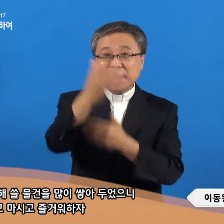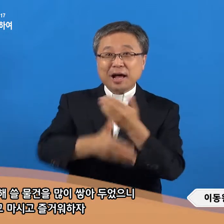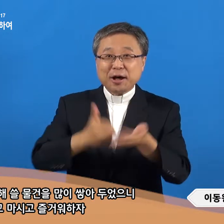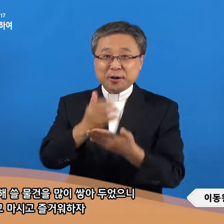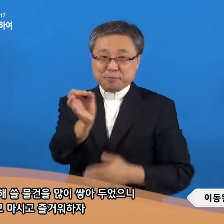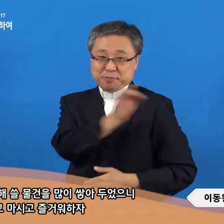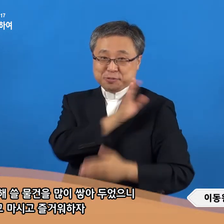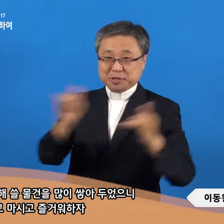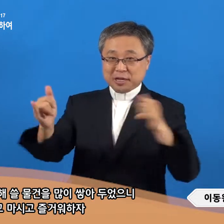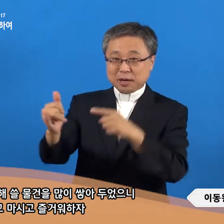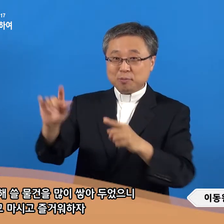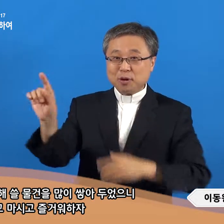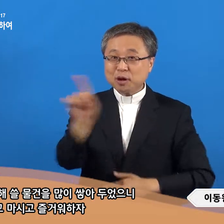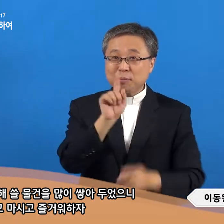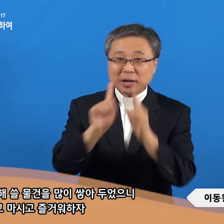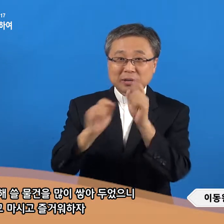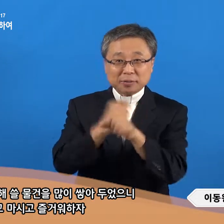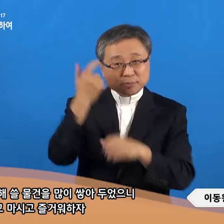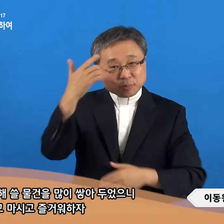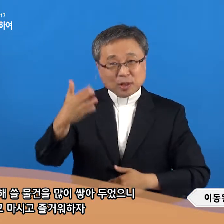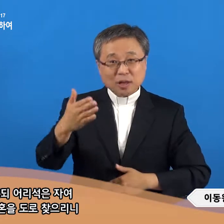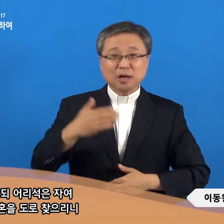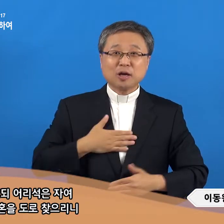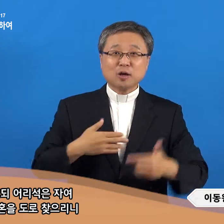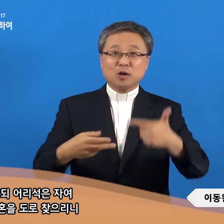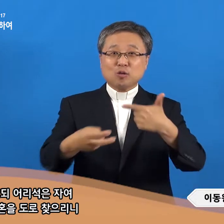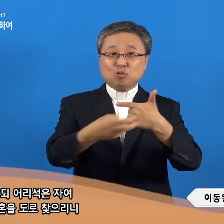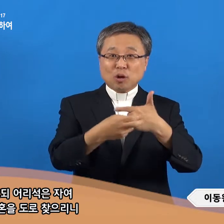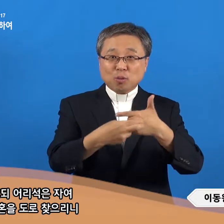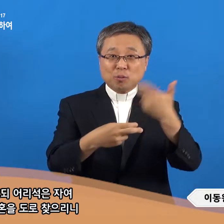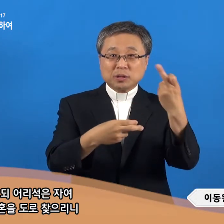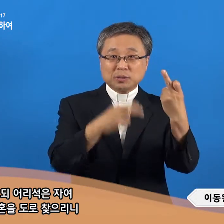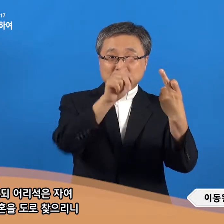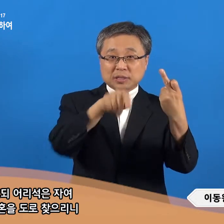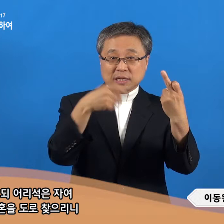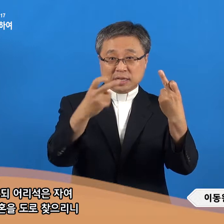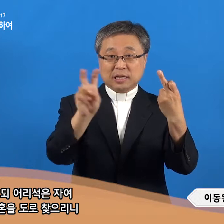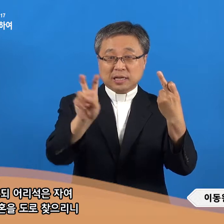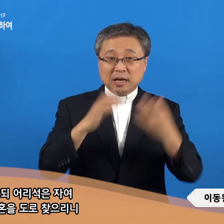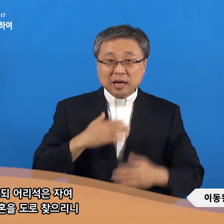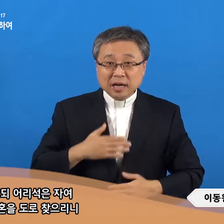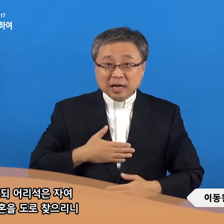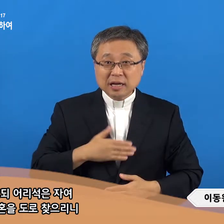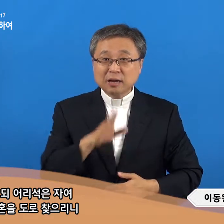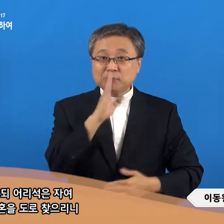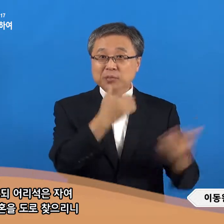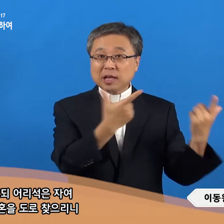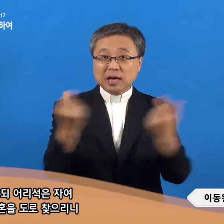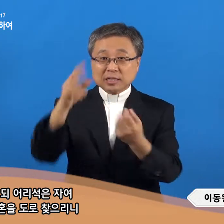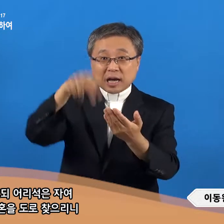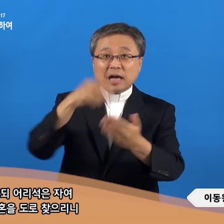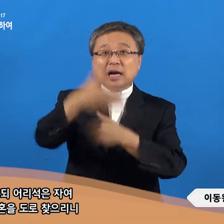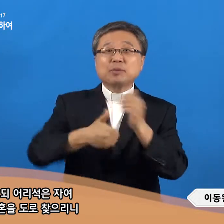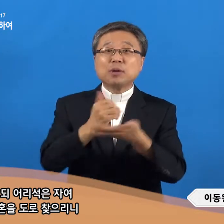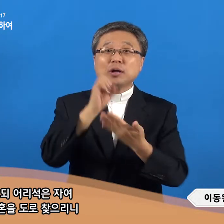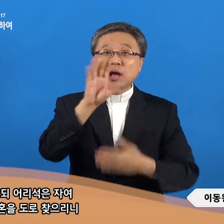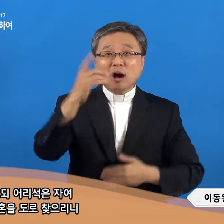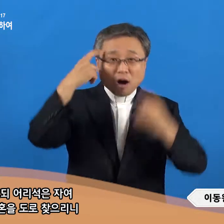부자에게 뭐라고 말씀하십니까? 누가복음 12장 20절입니다. 우리 다 같이 읽겠습니다. 시작. 하나님은 이르시되 어리석은